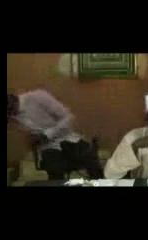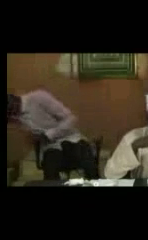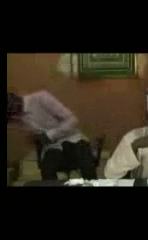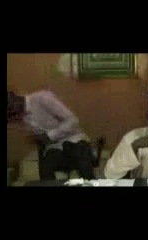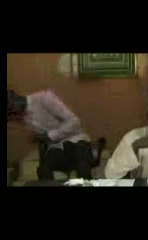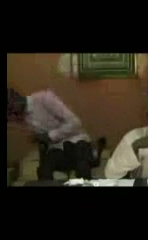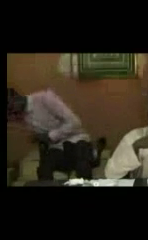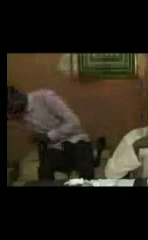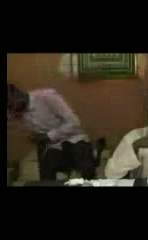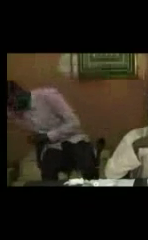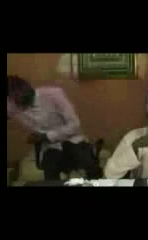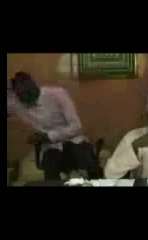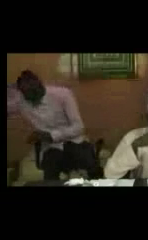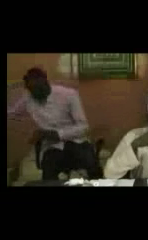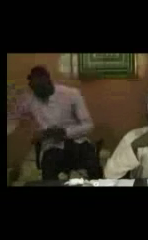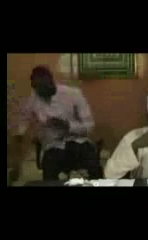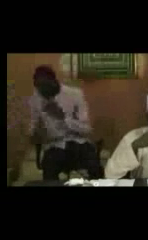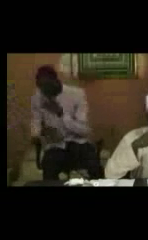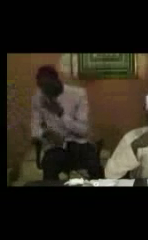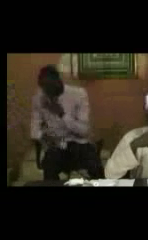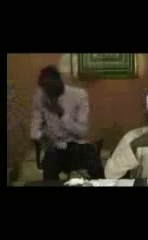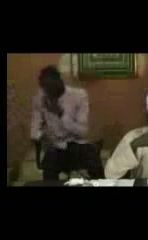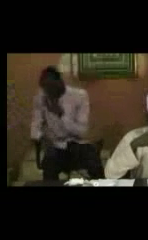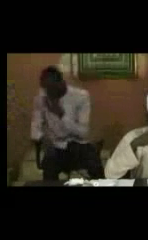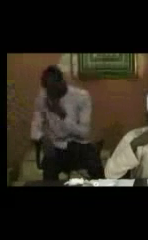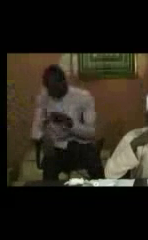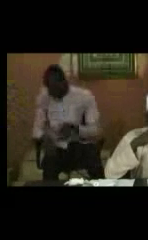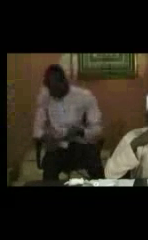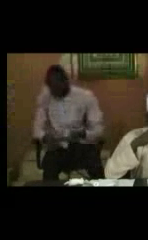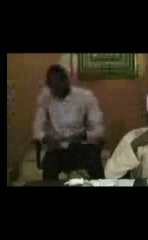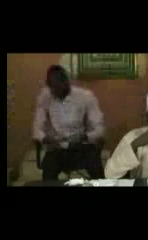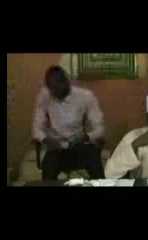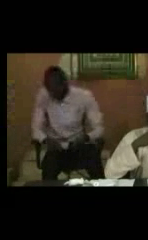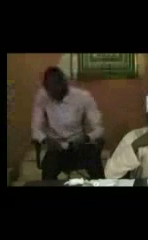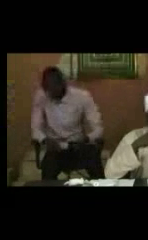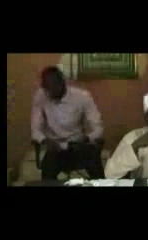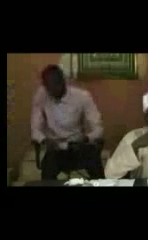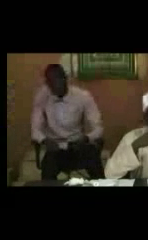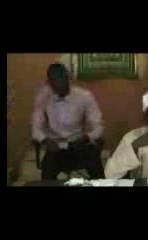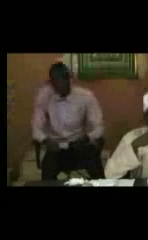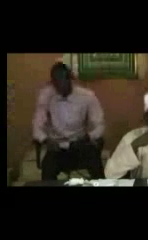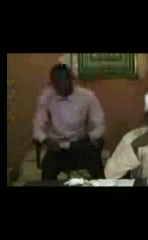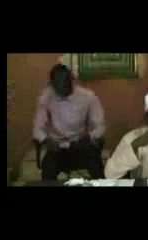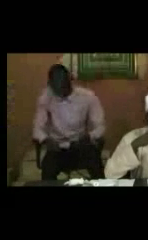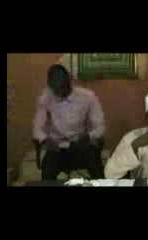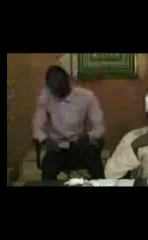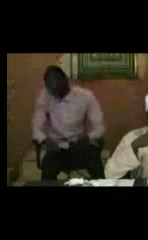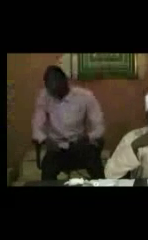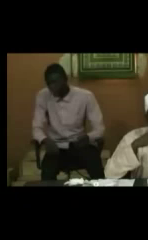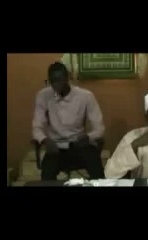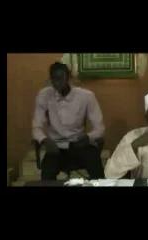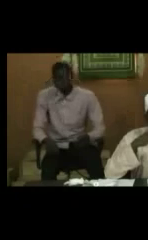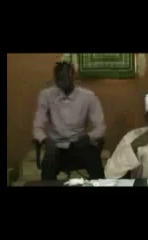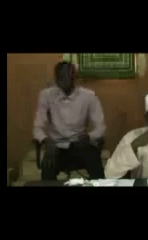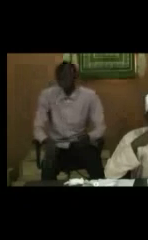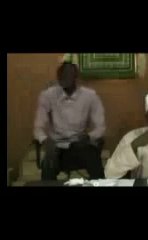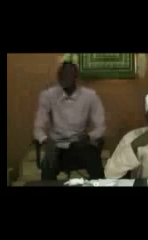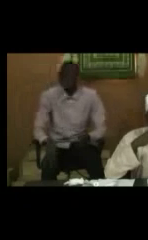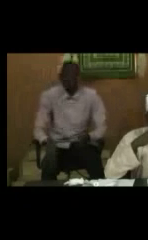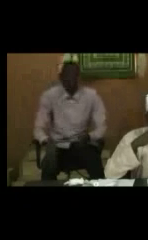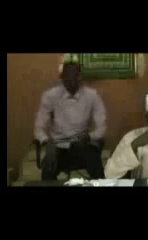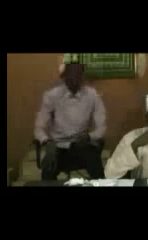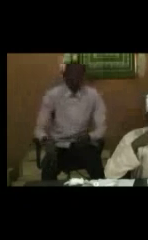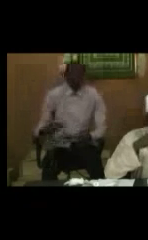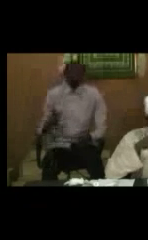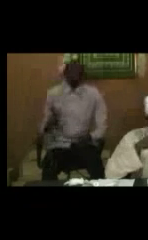nitori pe anabi so pe uhi lati lana ma itatani wa damani won se okun bete meji fun